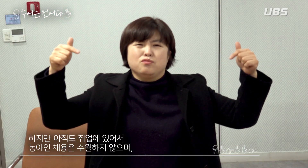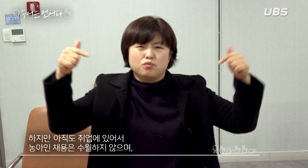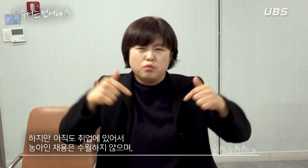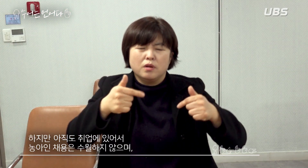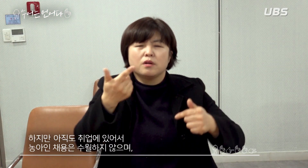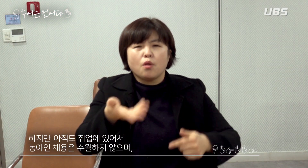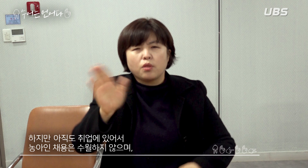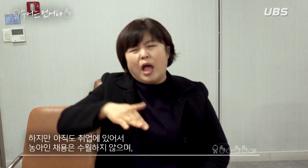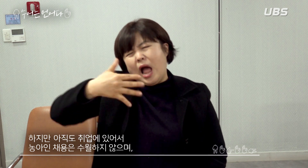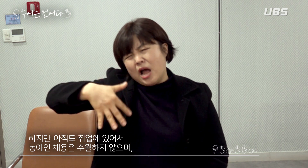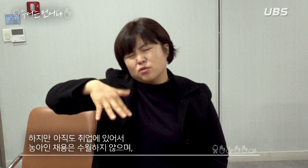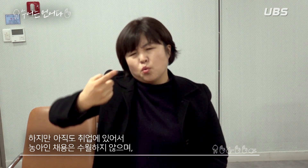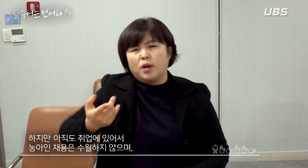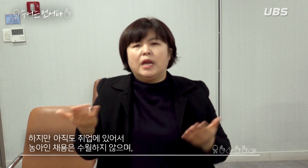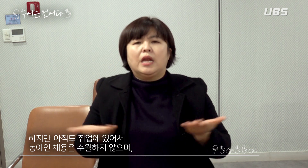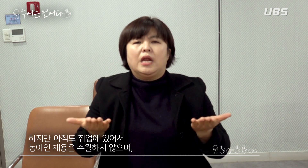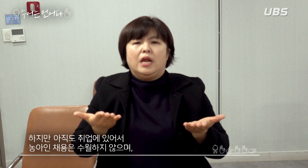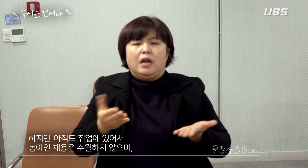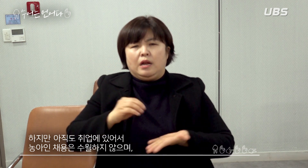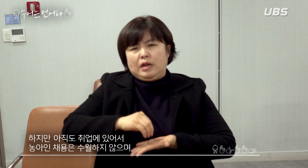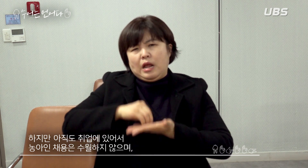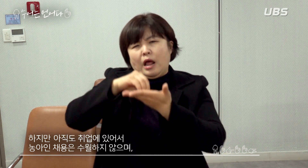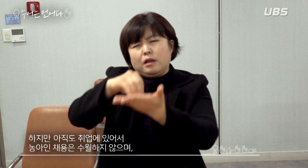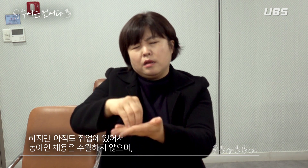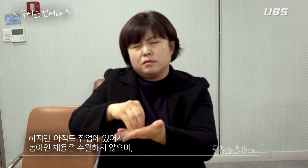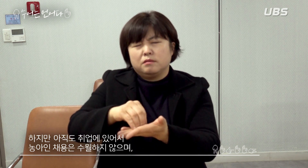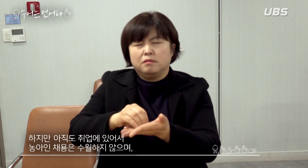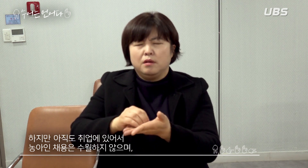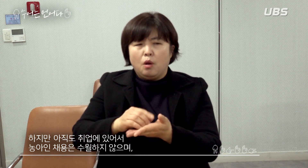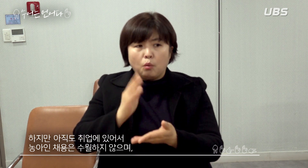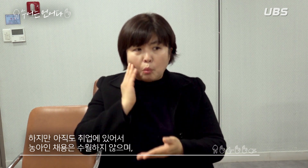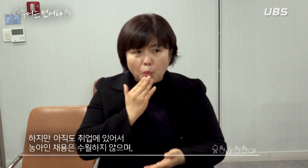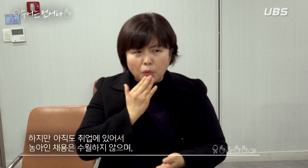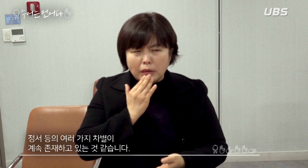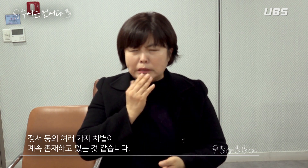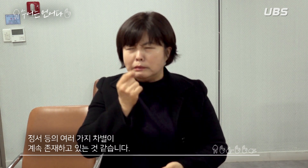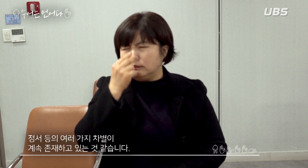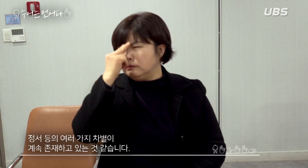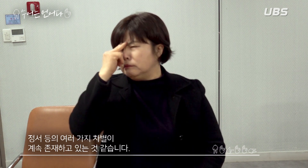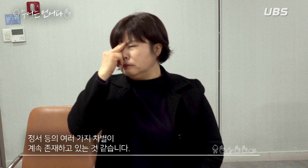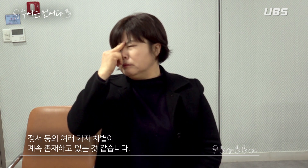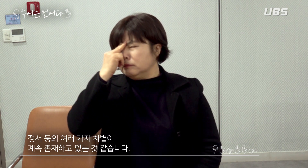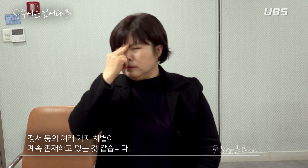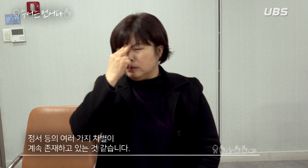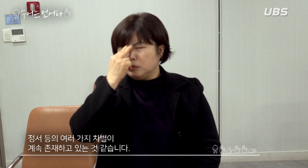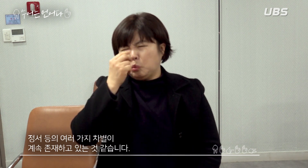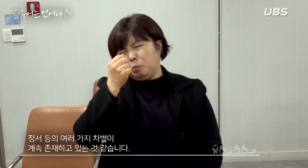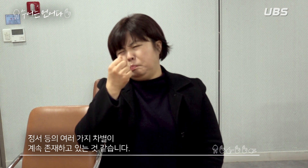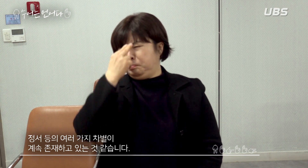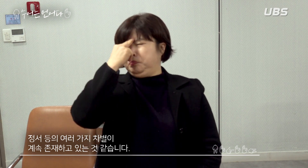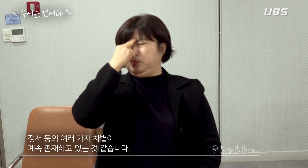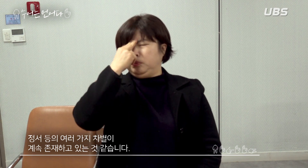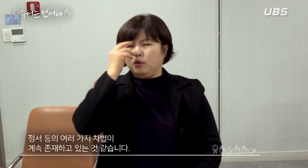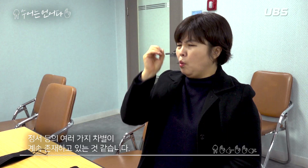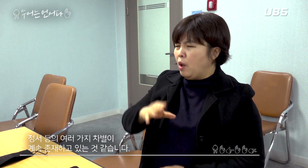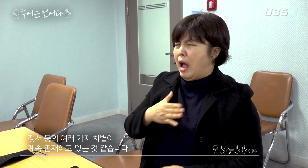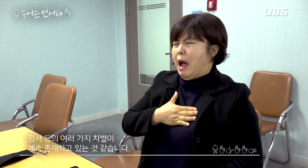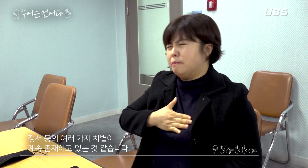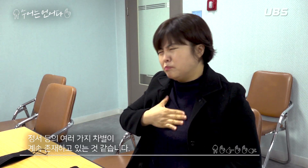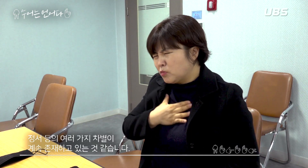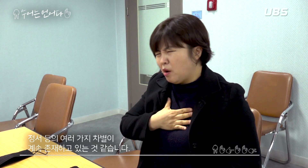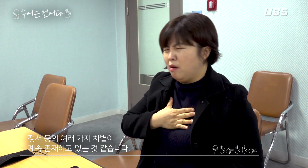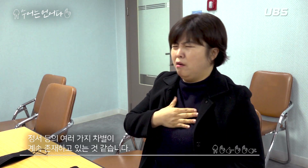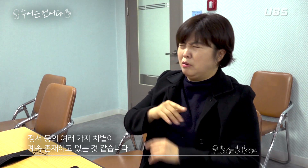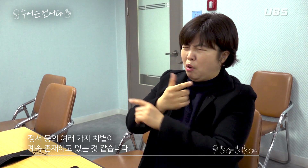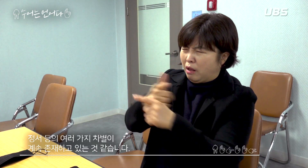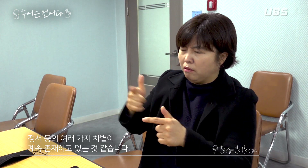하지만 아직도 취업에 있어서 농아인 채용은 수월하지 않으며 정서 등의 여러 가지 차별이 계속 존재하고 있는